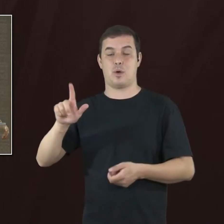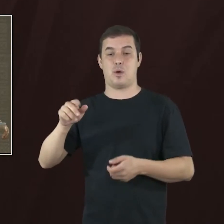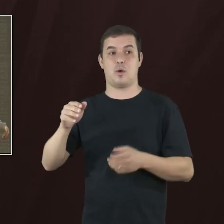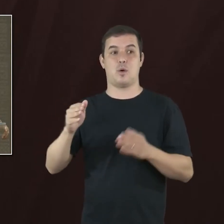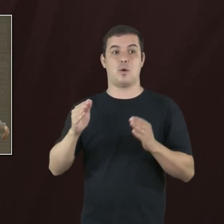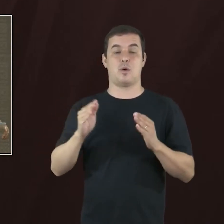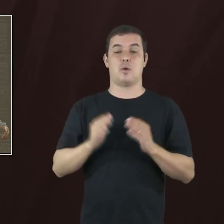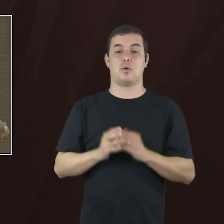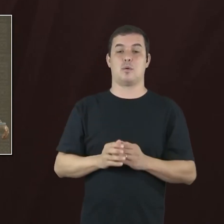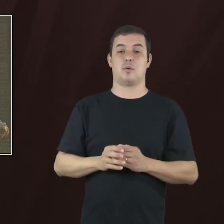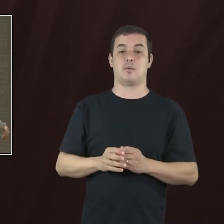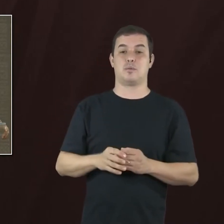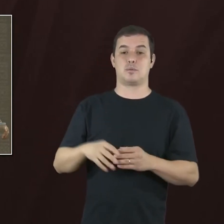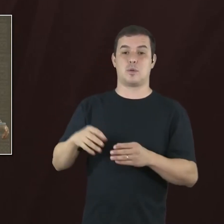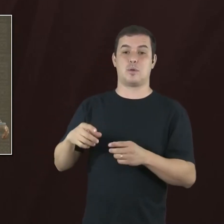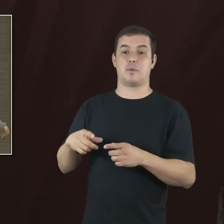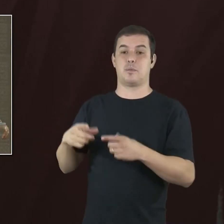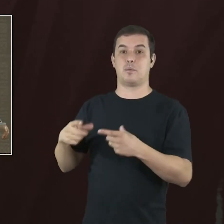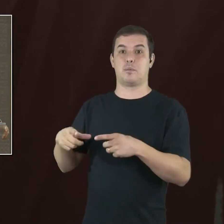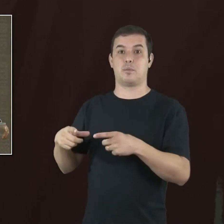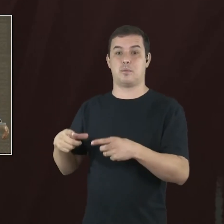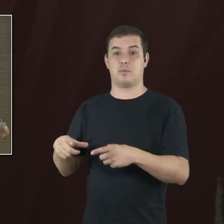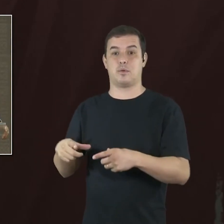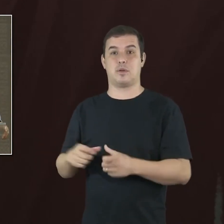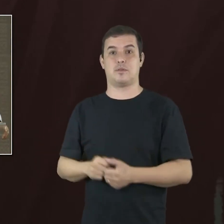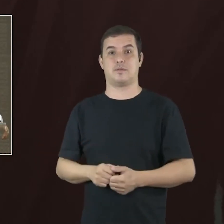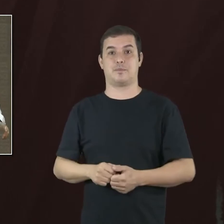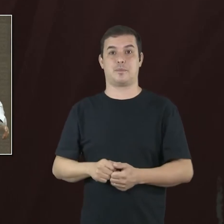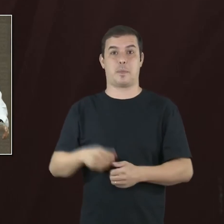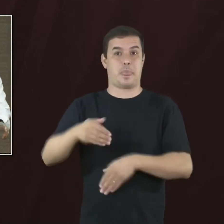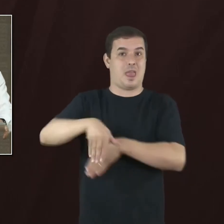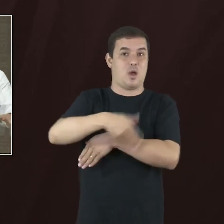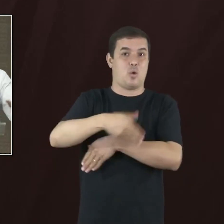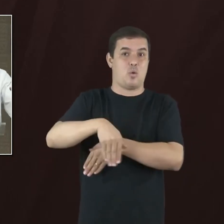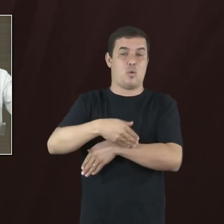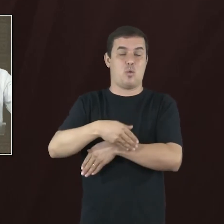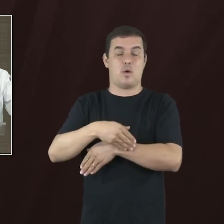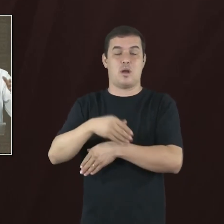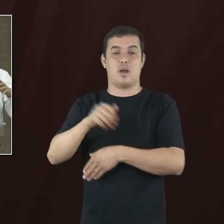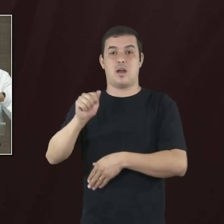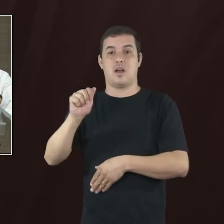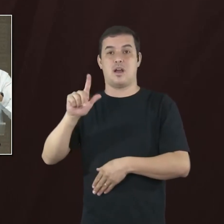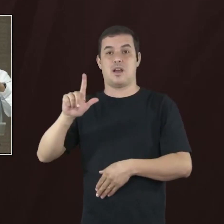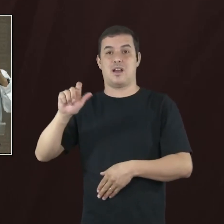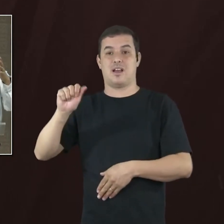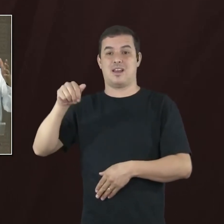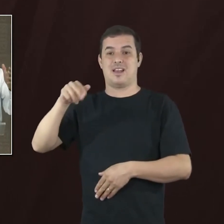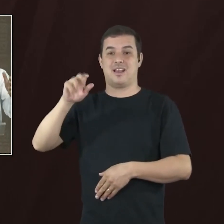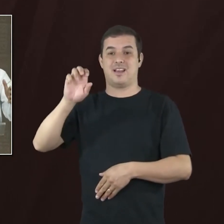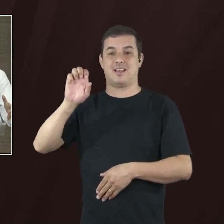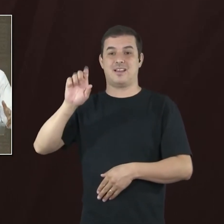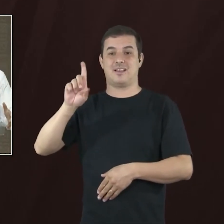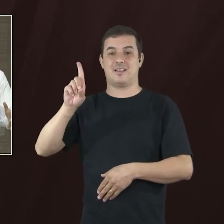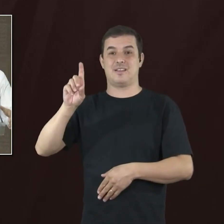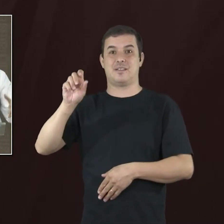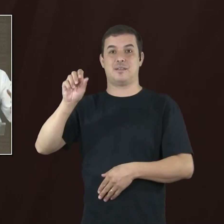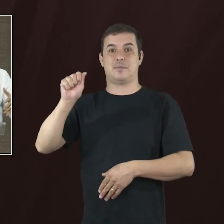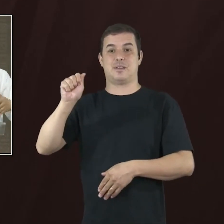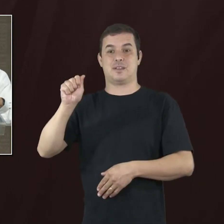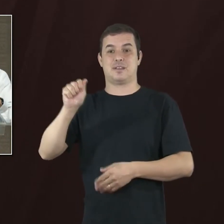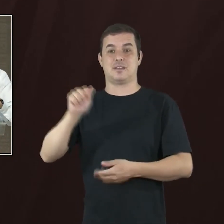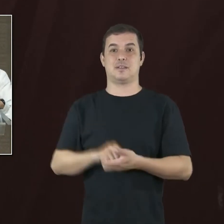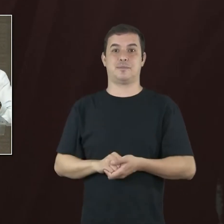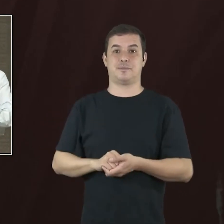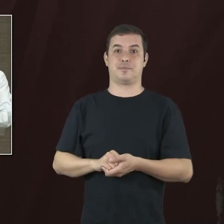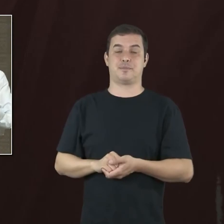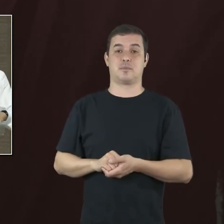Era Alameda Jaú? Franca, perdão. Alameda Franca, em cima do túnel 9 de Julho, Avenida